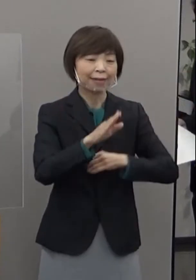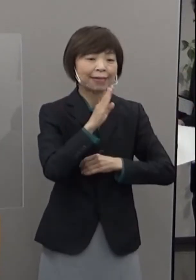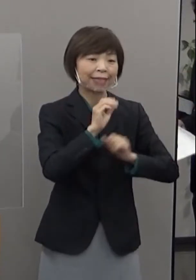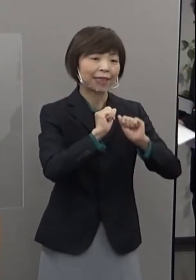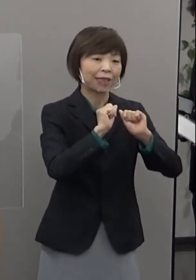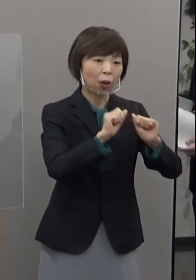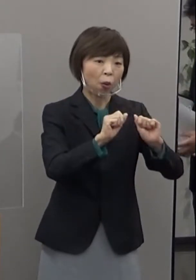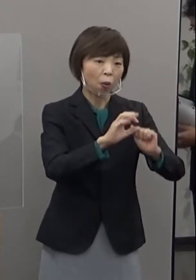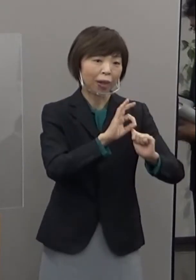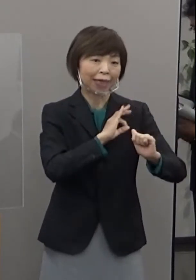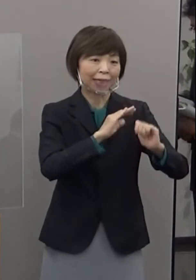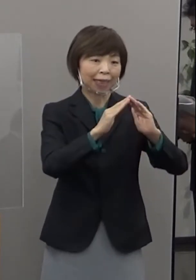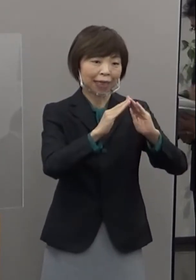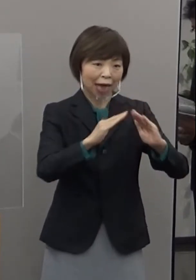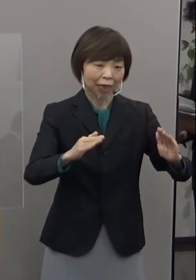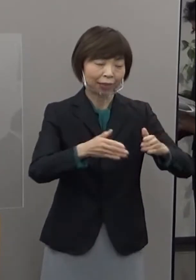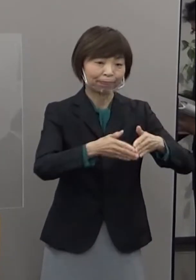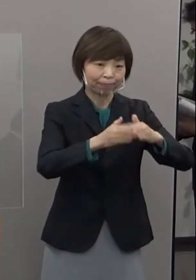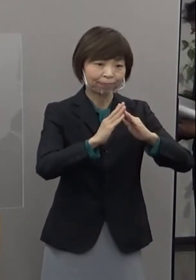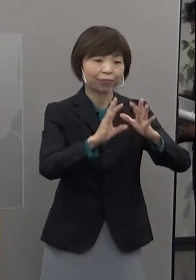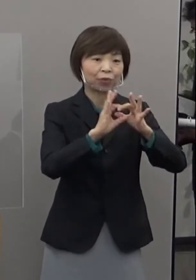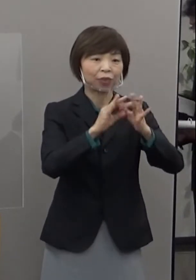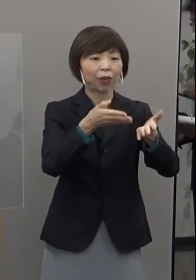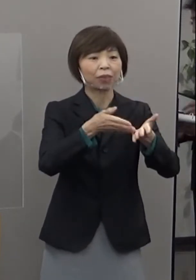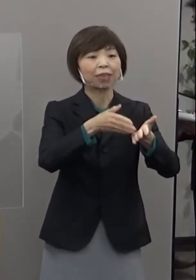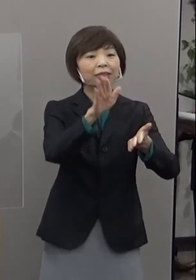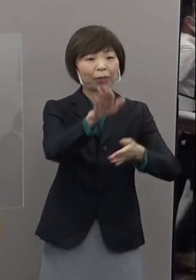会の立ち上げについてお知らせをいたします。